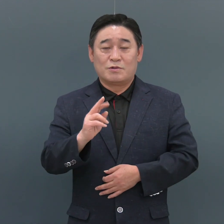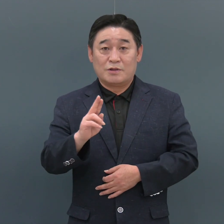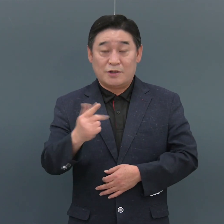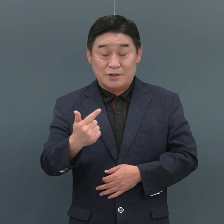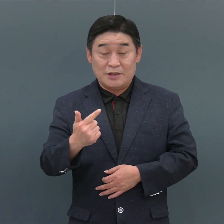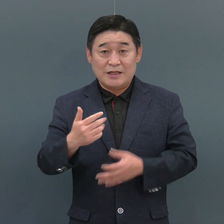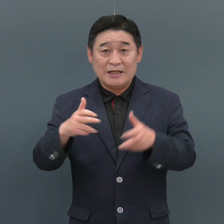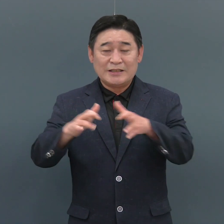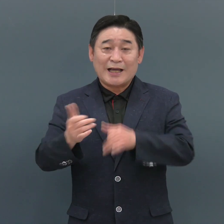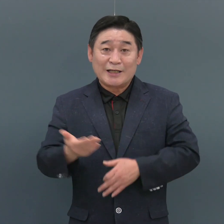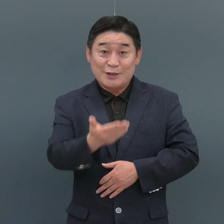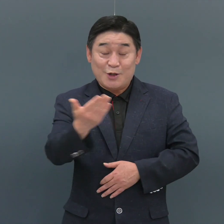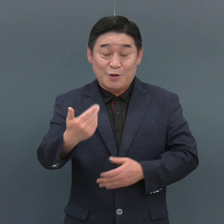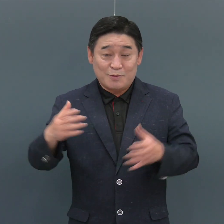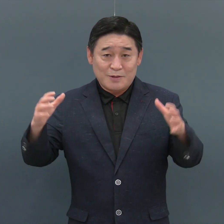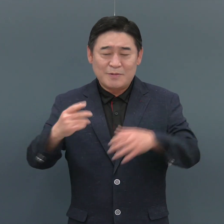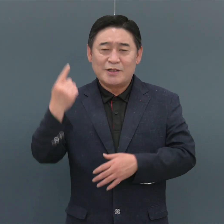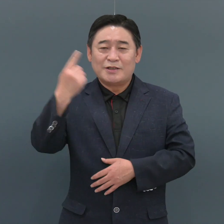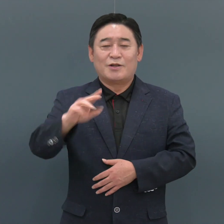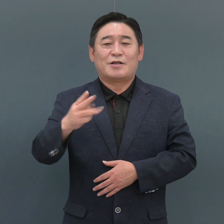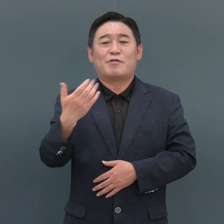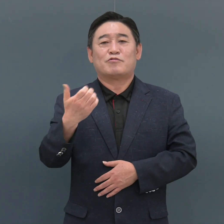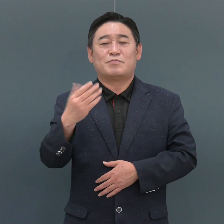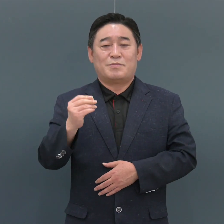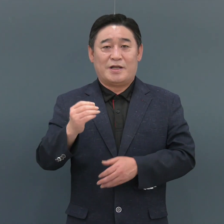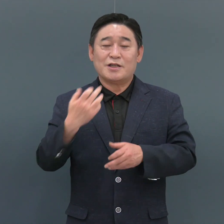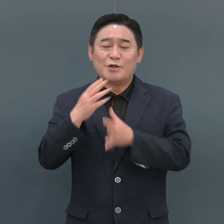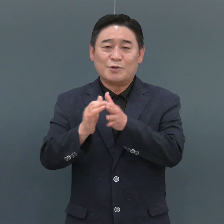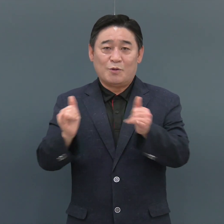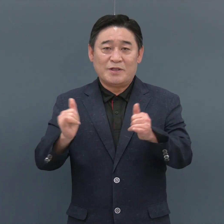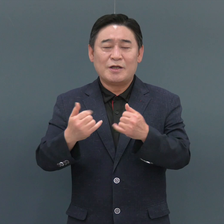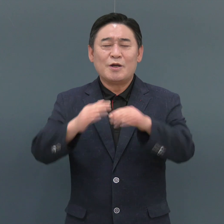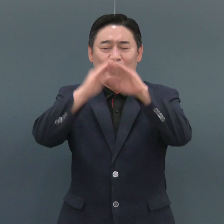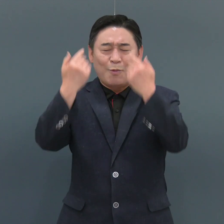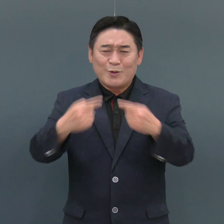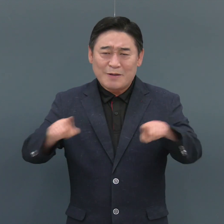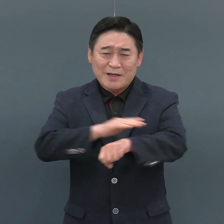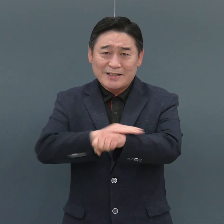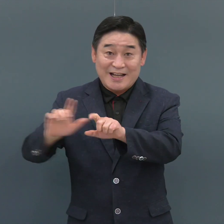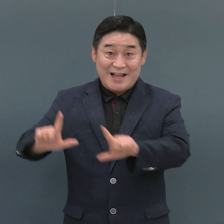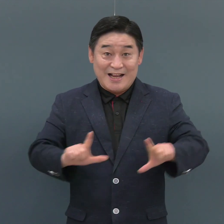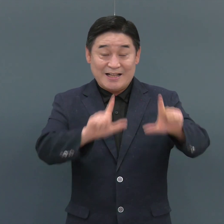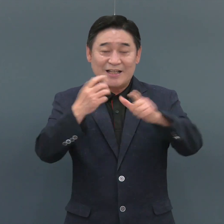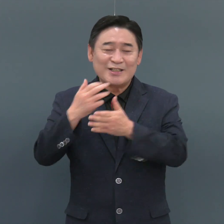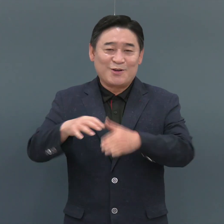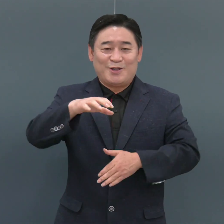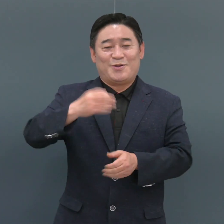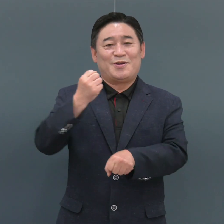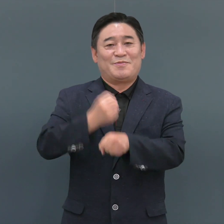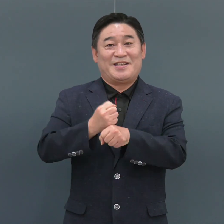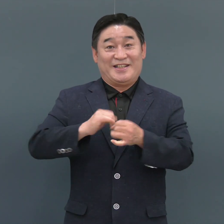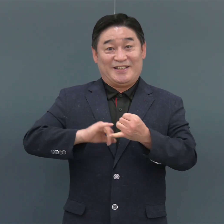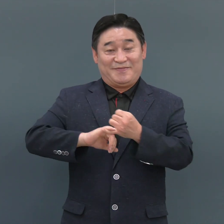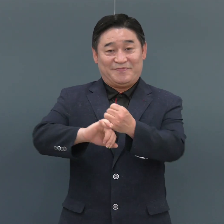도내 장애인 여러분을 포함한 1390만 경기도민께서 모두 함께 잘 사는 경기도를 만들겠습니다.